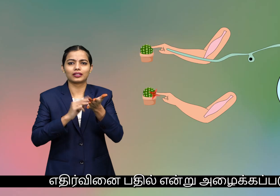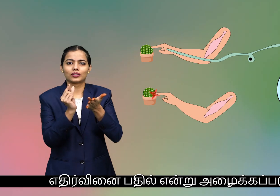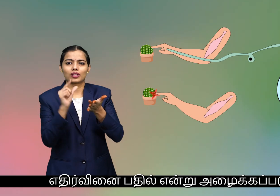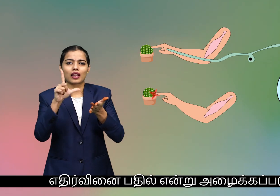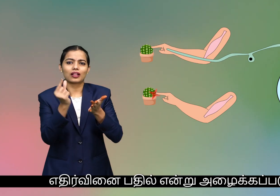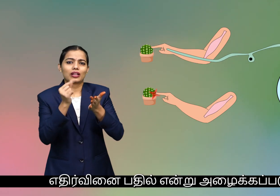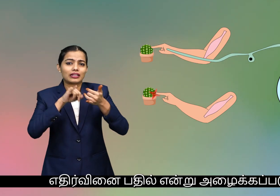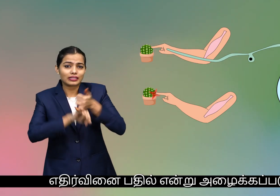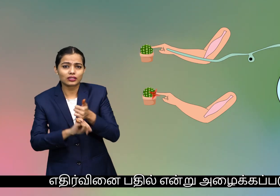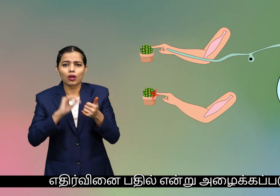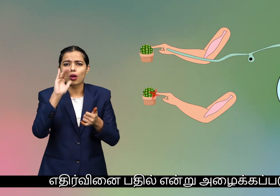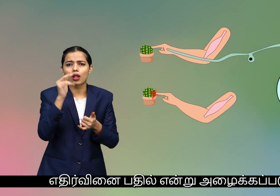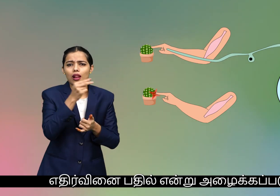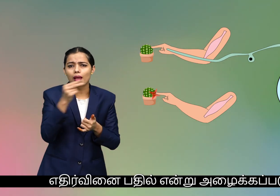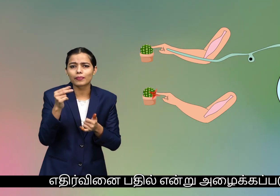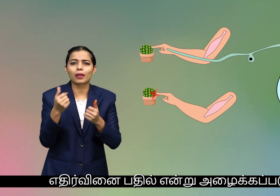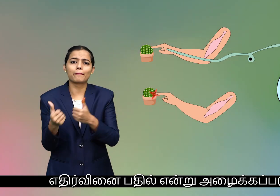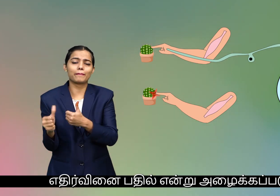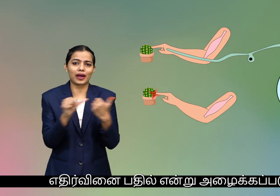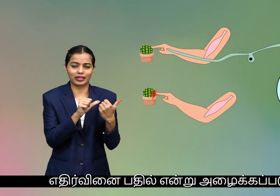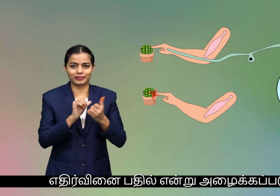எதிர்வினை பதில் என்று அழைக்கப்படுகிறது.